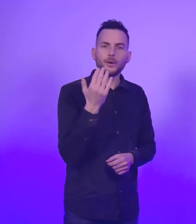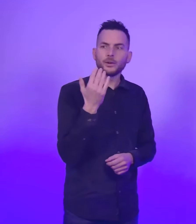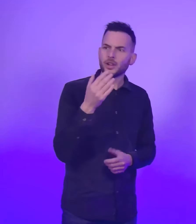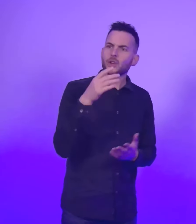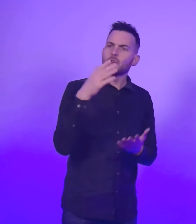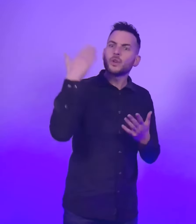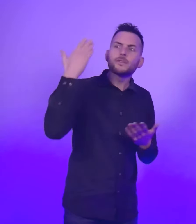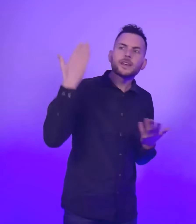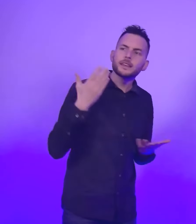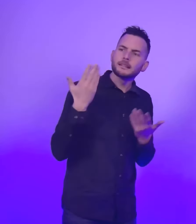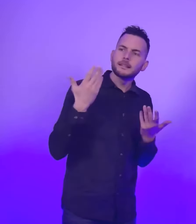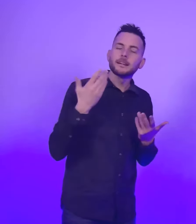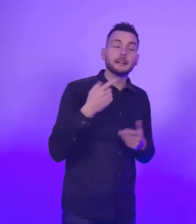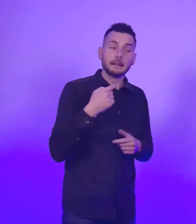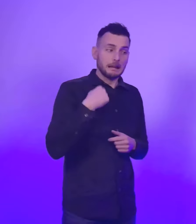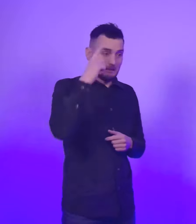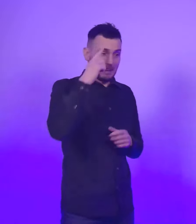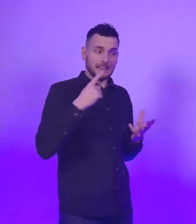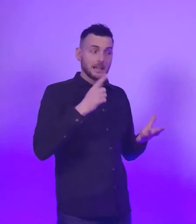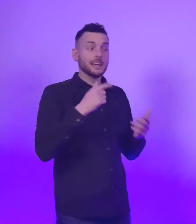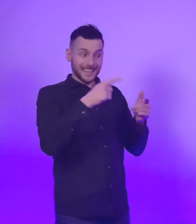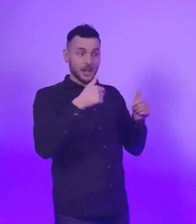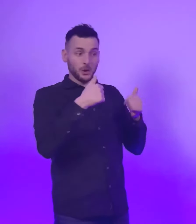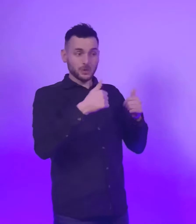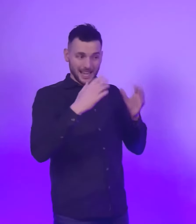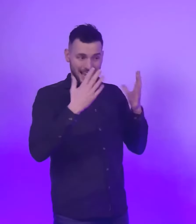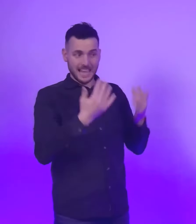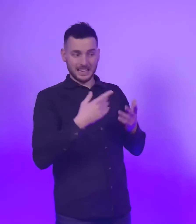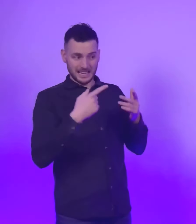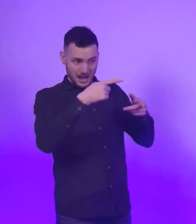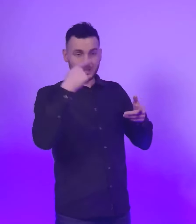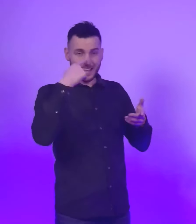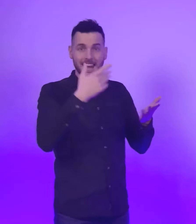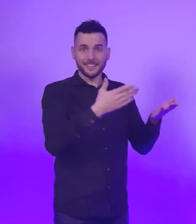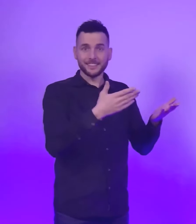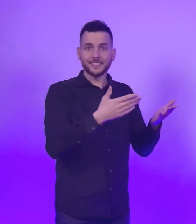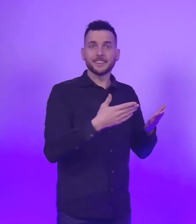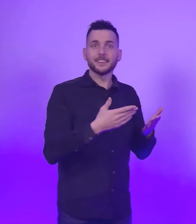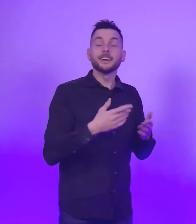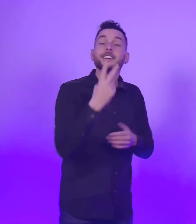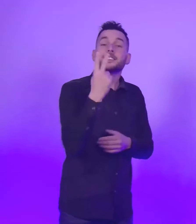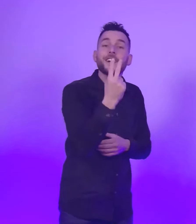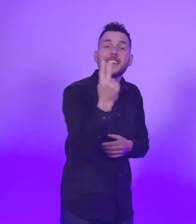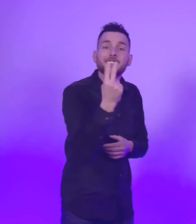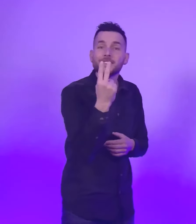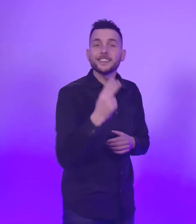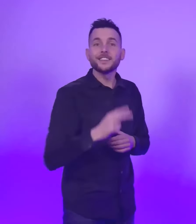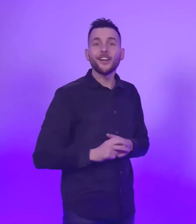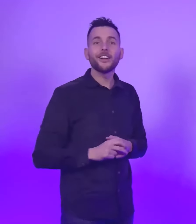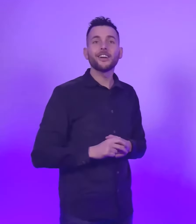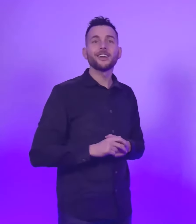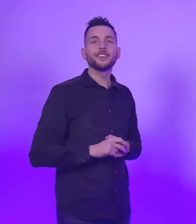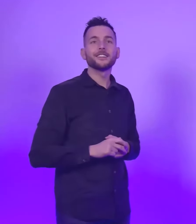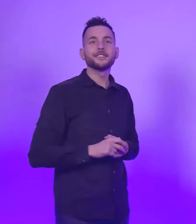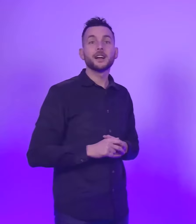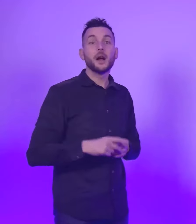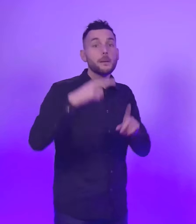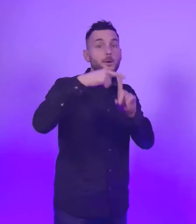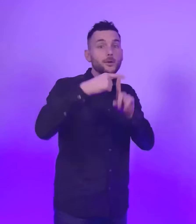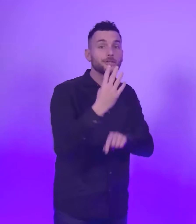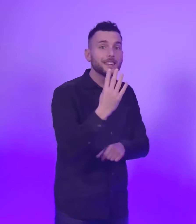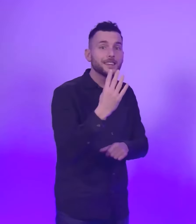Dat weet ik niet. Ik ben echt niet zo goed in rekenen. Jij wel. Dat is jouw talent. 22. Plus